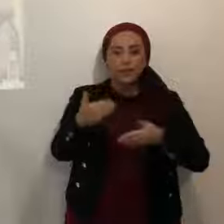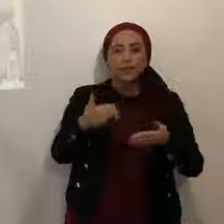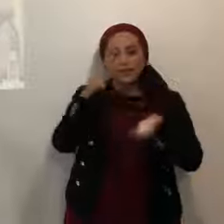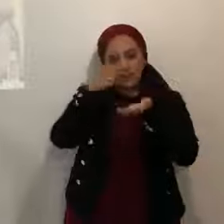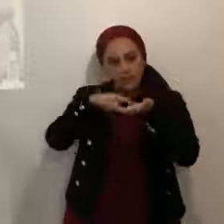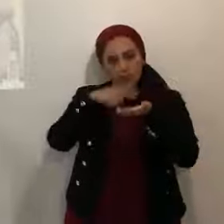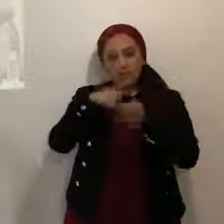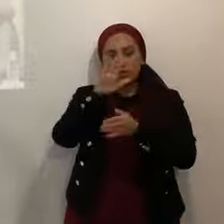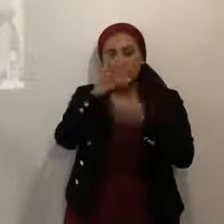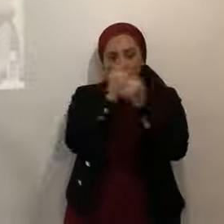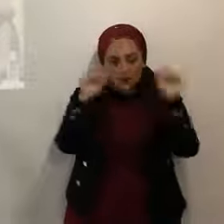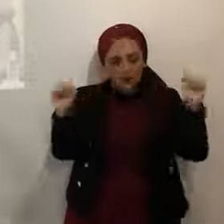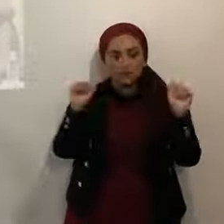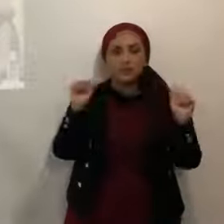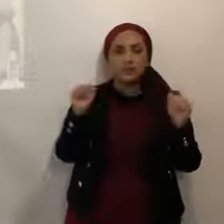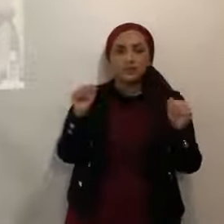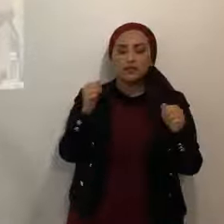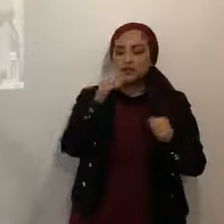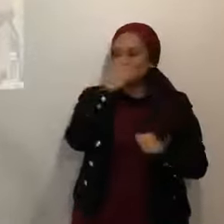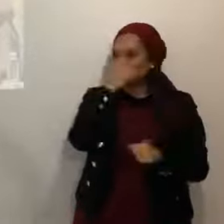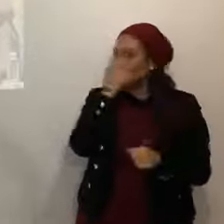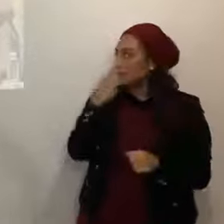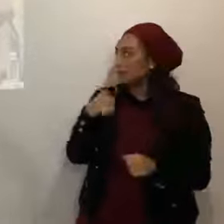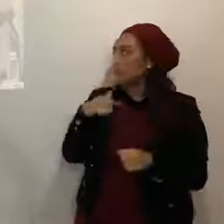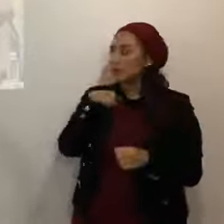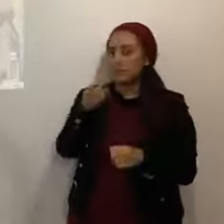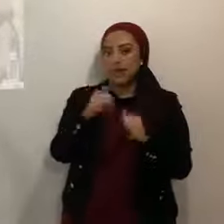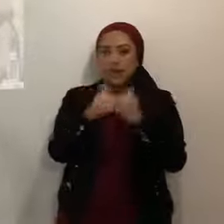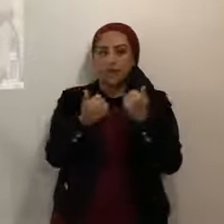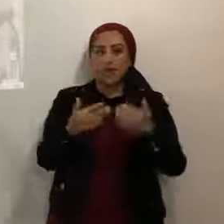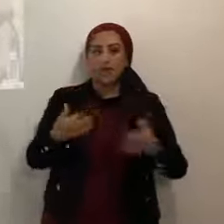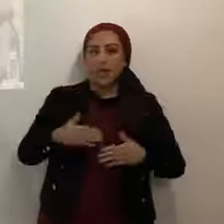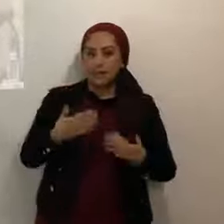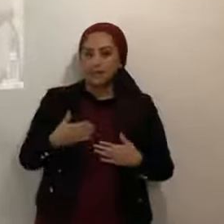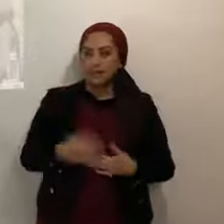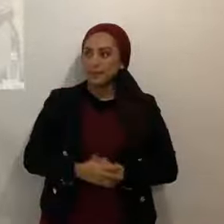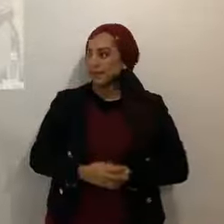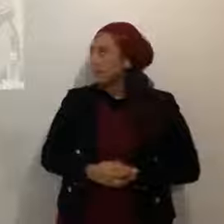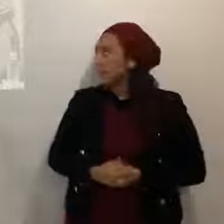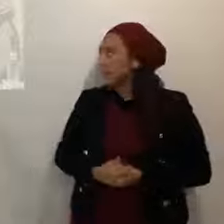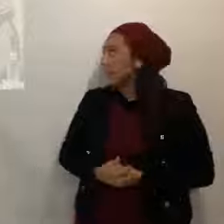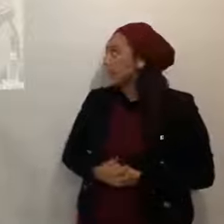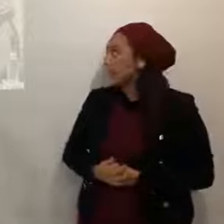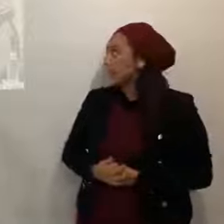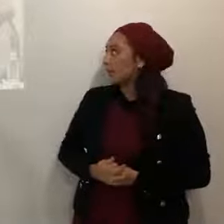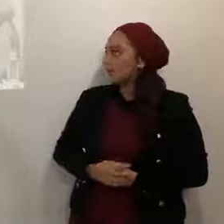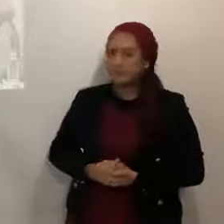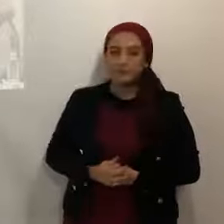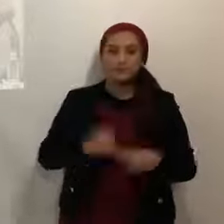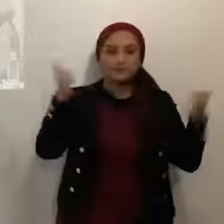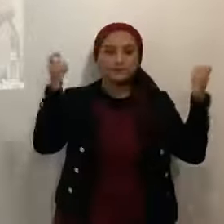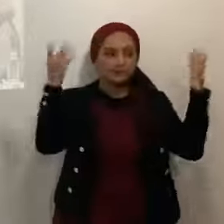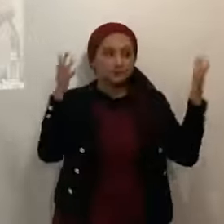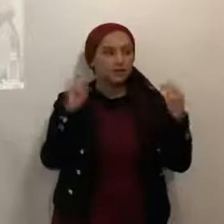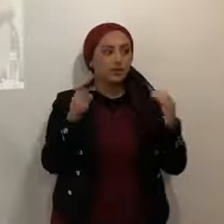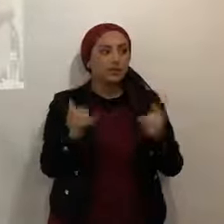tu salvación? Perfecto, te vamos a decir cómo, con mucho gusto y sin ningún interés. Aleluya, bueno.